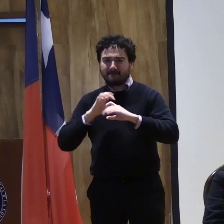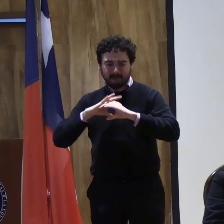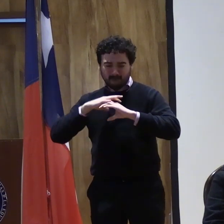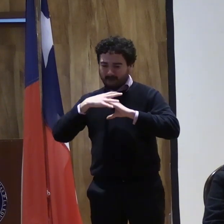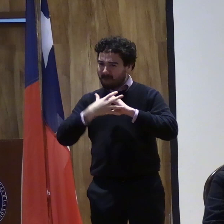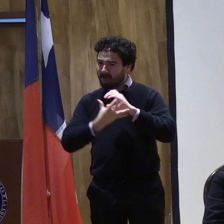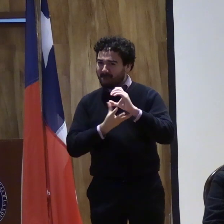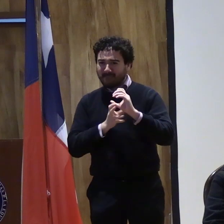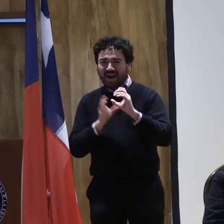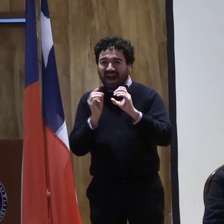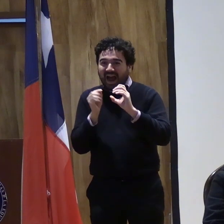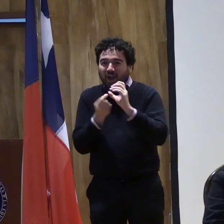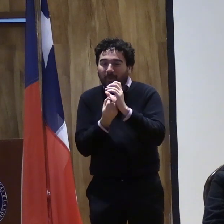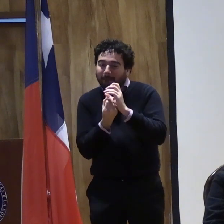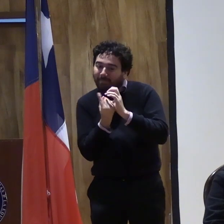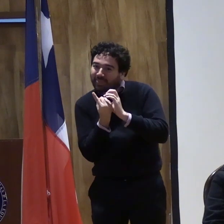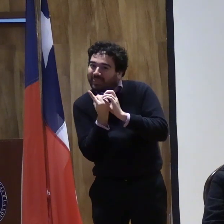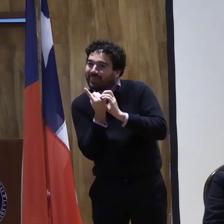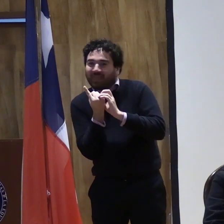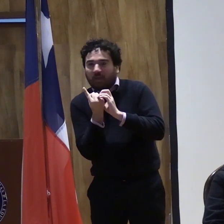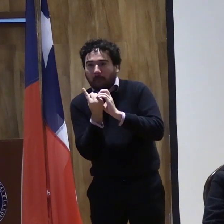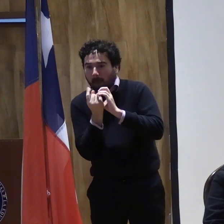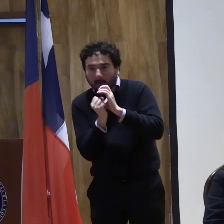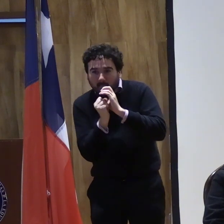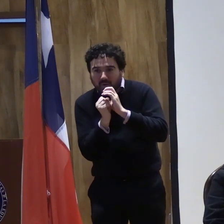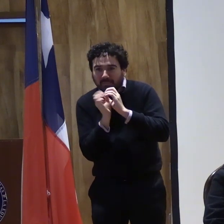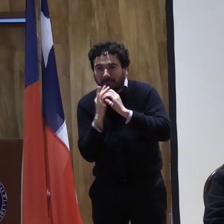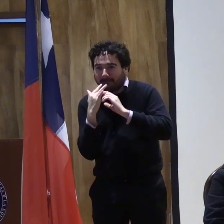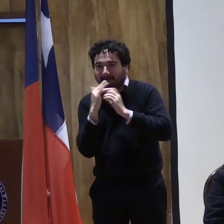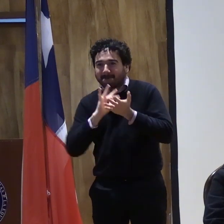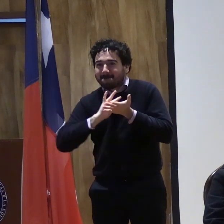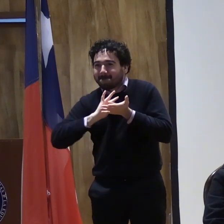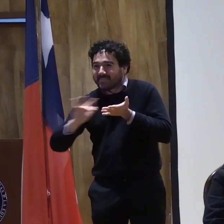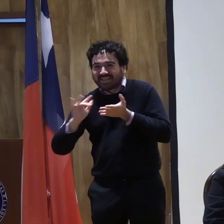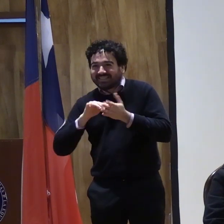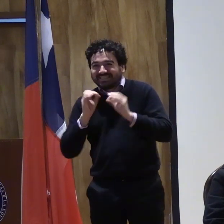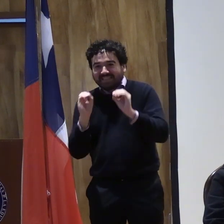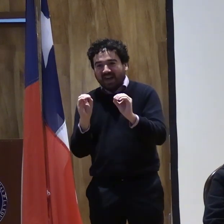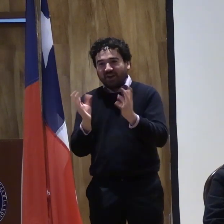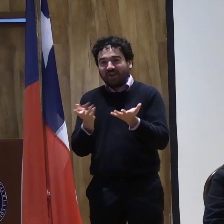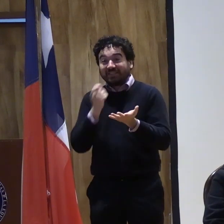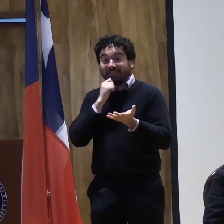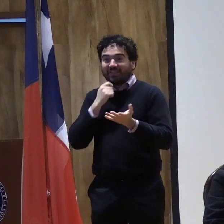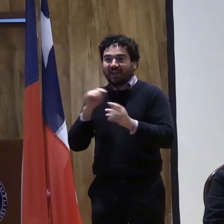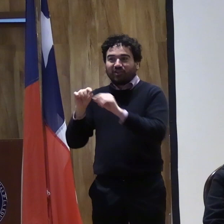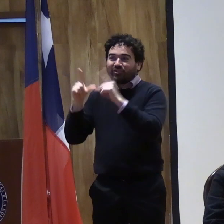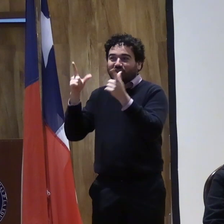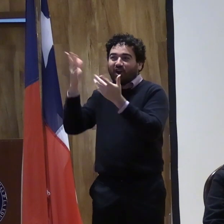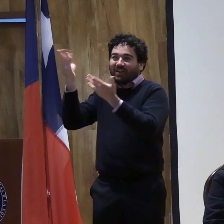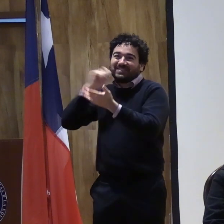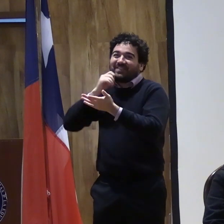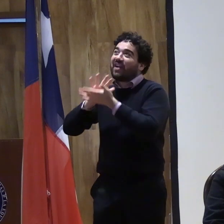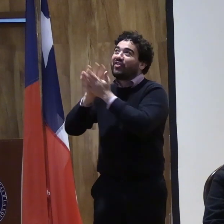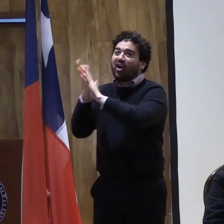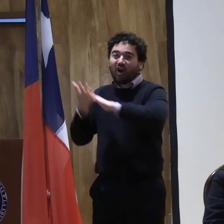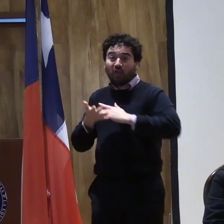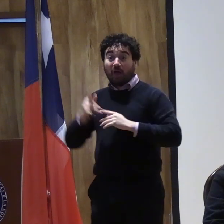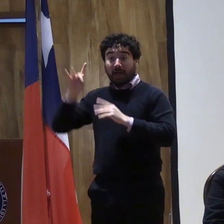Así que el Sol para mí es todo. El Sol, además en el sistema solar, el